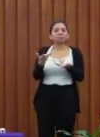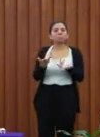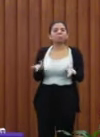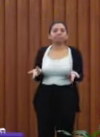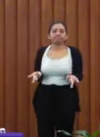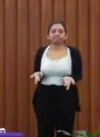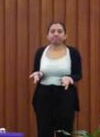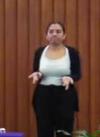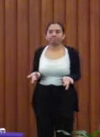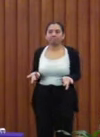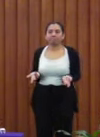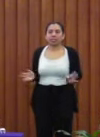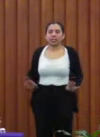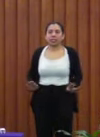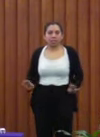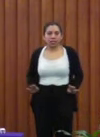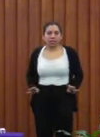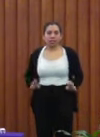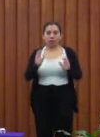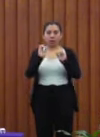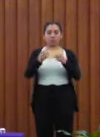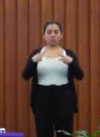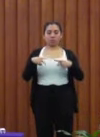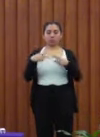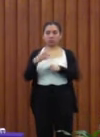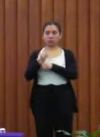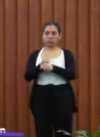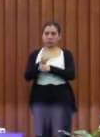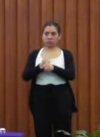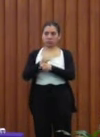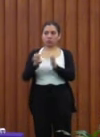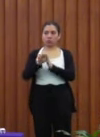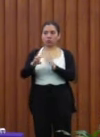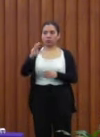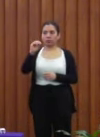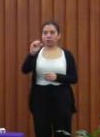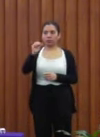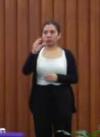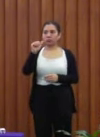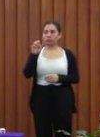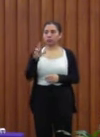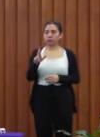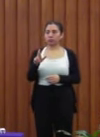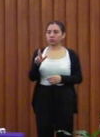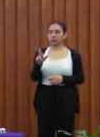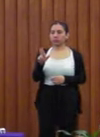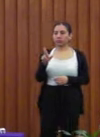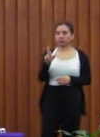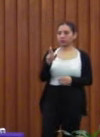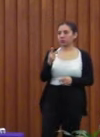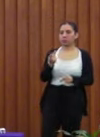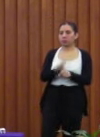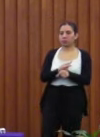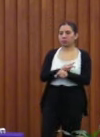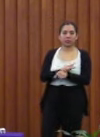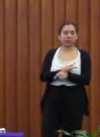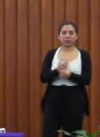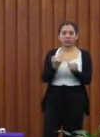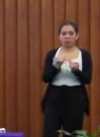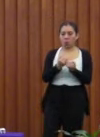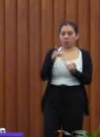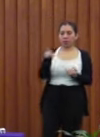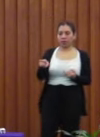sea que la pareja o la persona que sea investigada, como en el caso de Oscar, lo pongo como ejemplo muy puntual, no pase lo que sucedió con él?